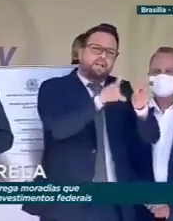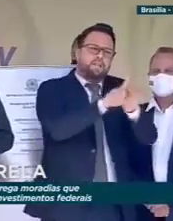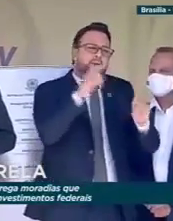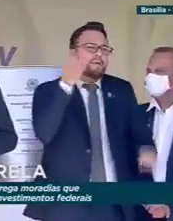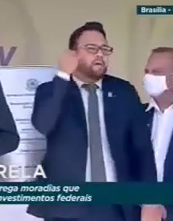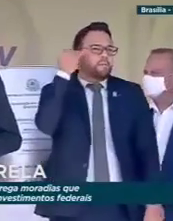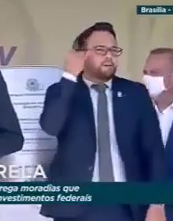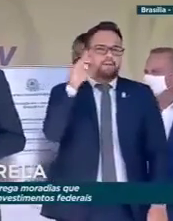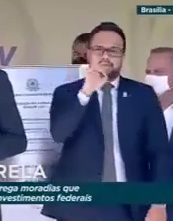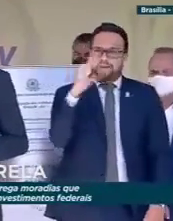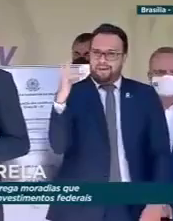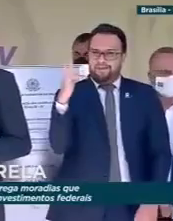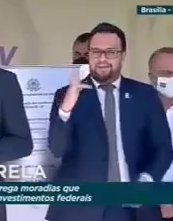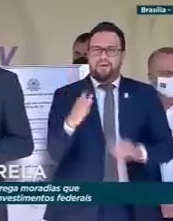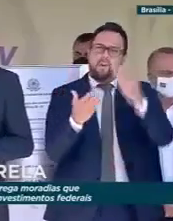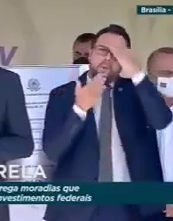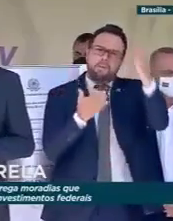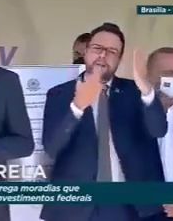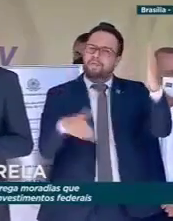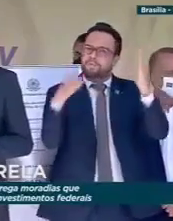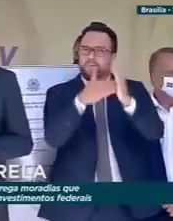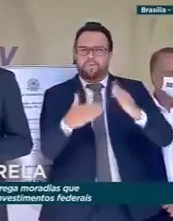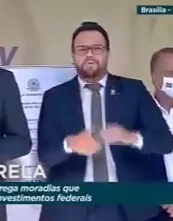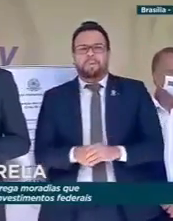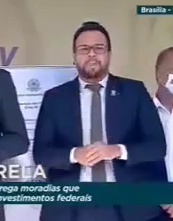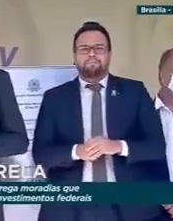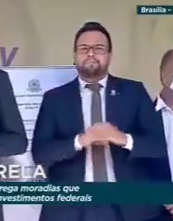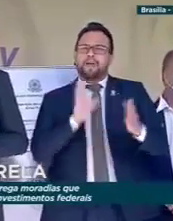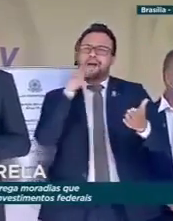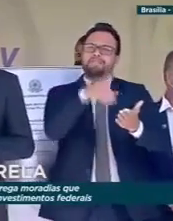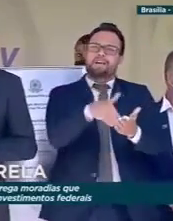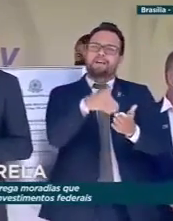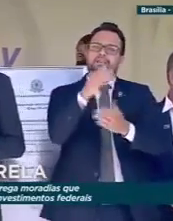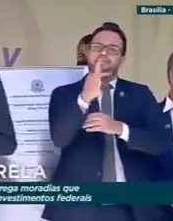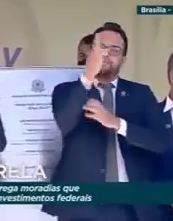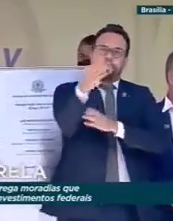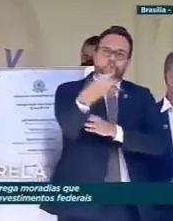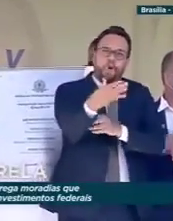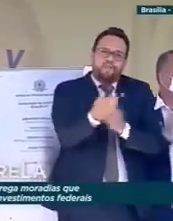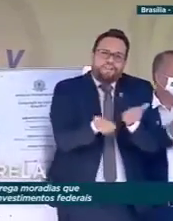do Distrito Federal. Então, nosso muito obrigado a todos e até uma nova entrega, se Deus quiser.